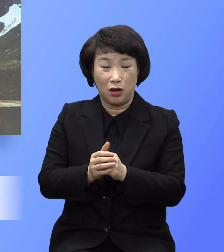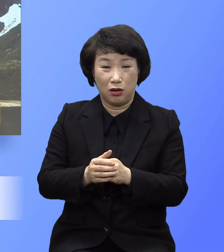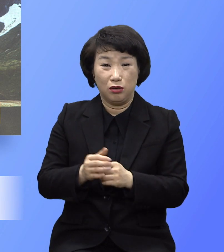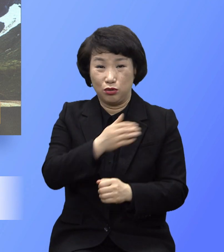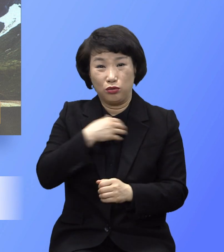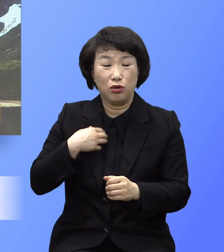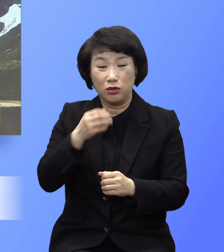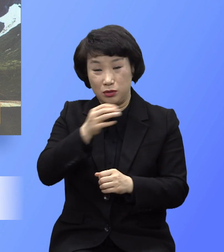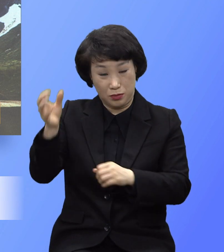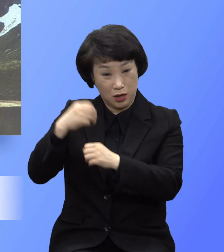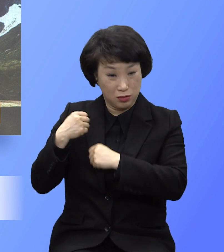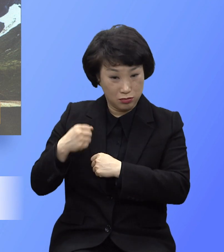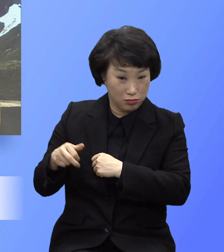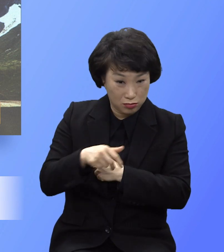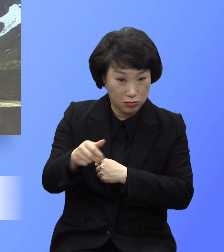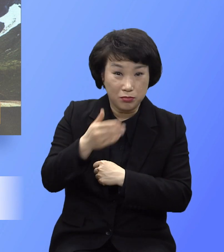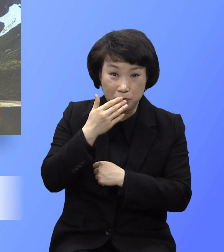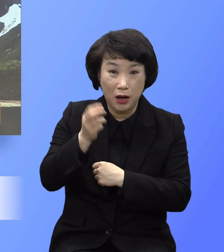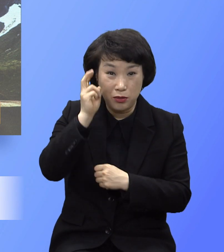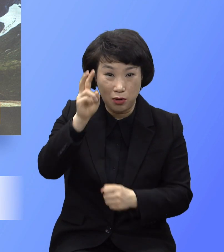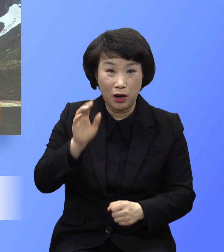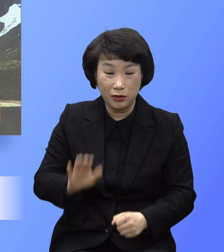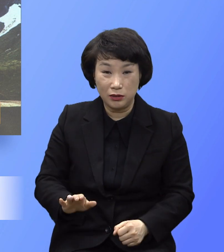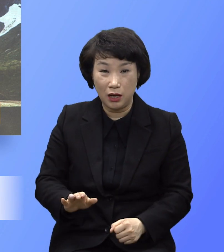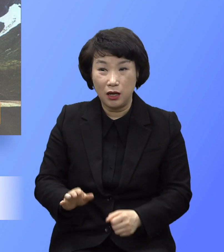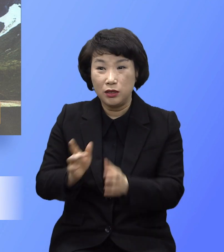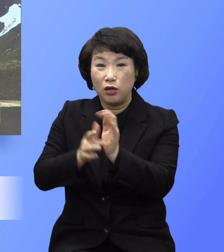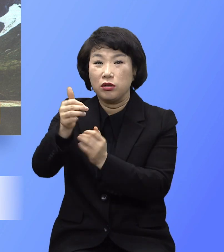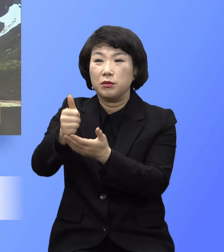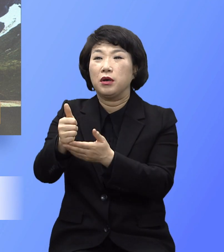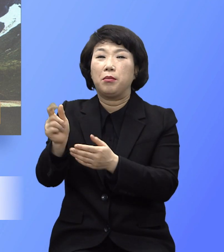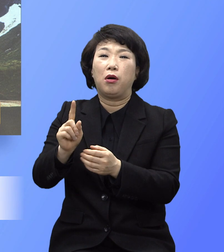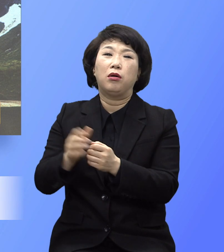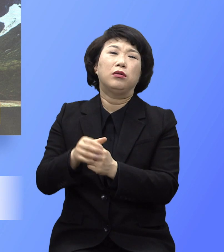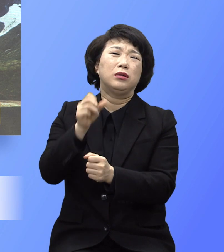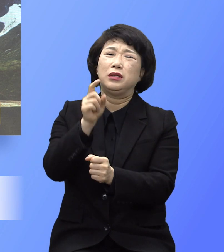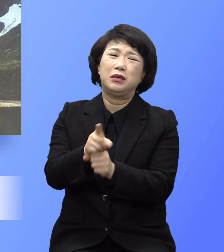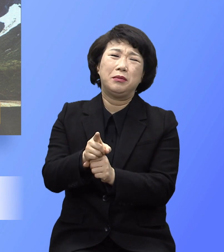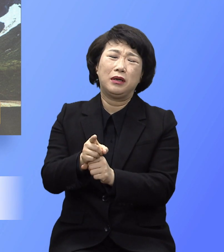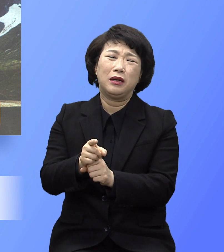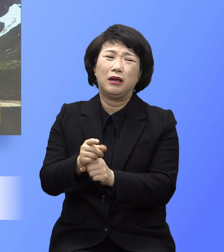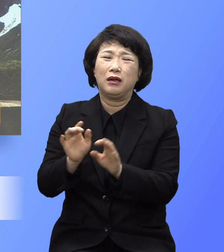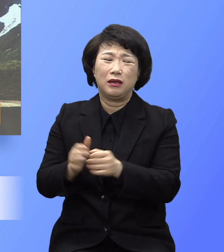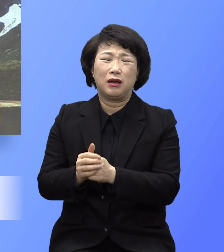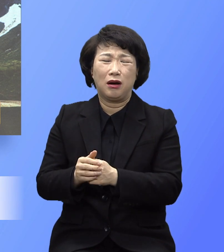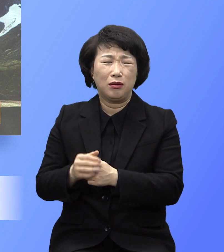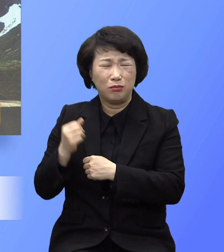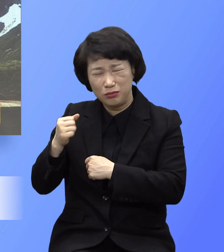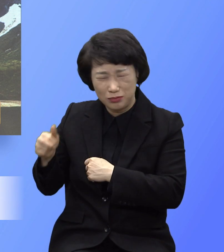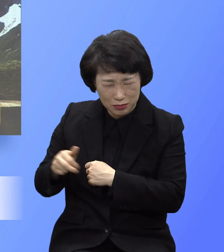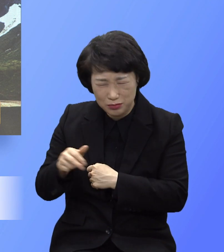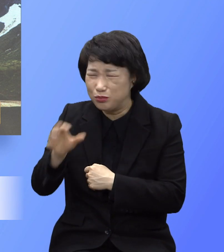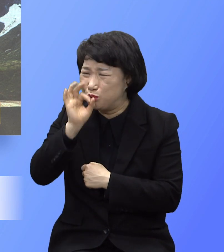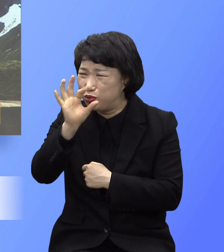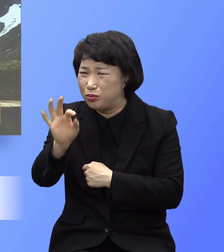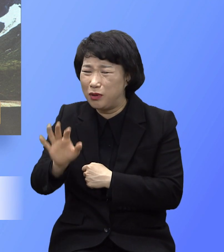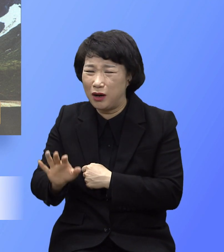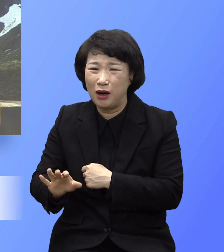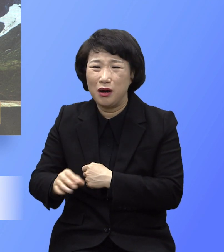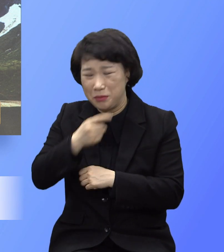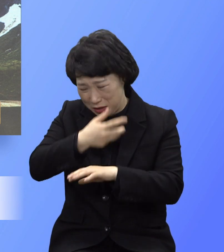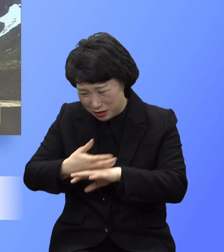십자가를 짊어지고 가서 자기가 짊어지고 가서 죽는데 자기가 짊어지고 갈 수 없을 만큼 쓰러지고